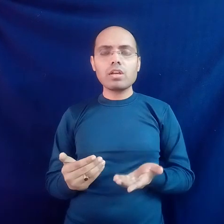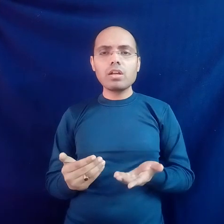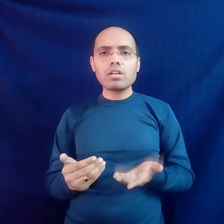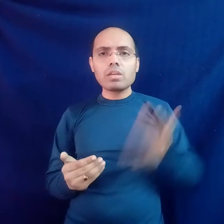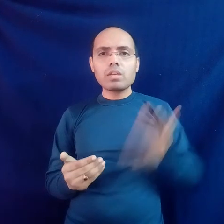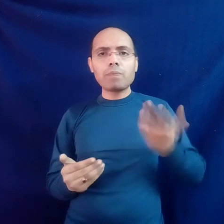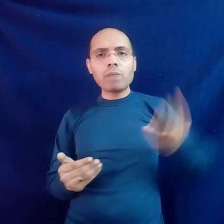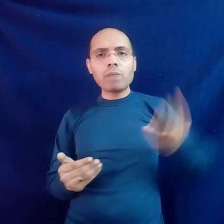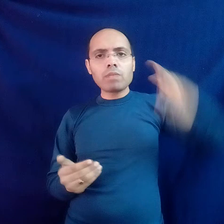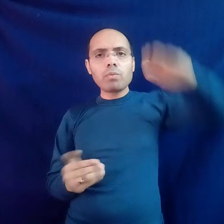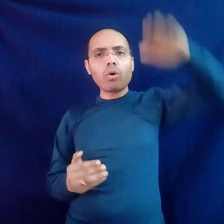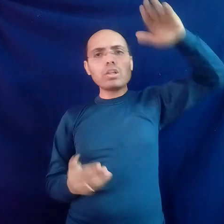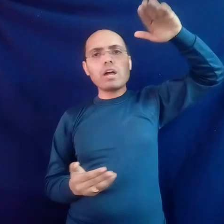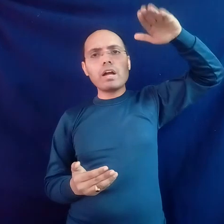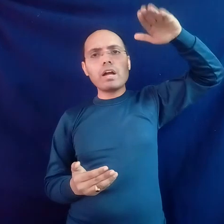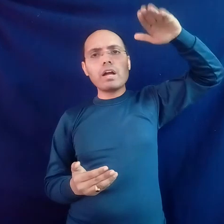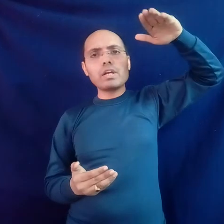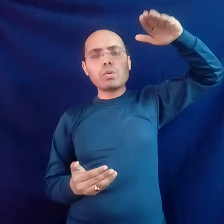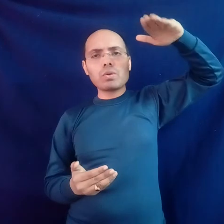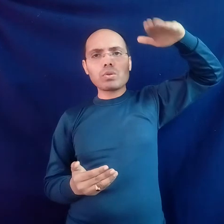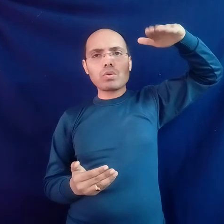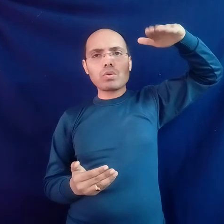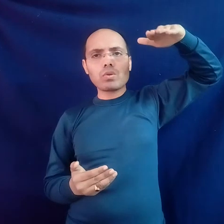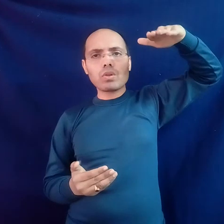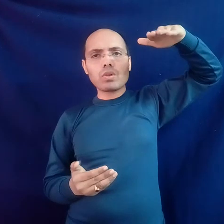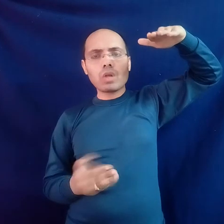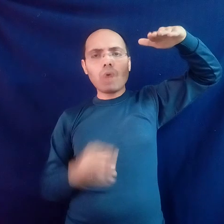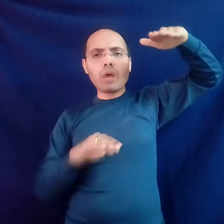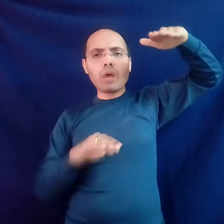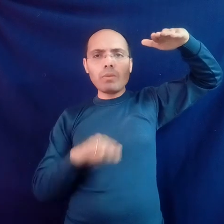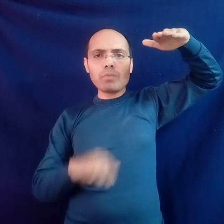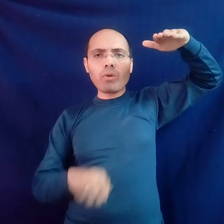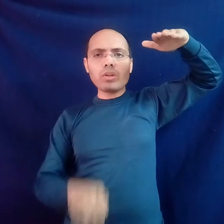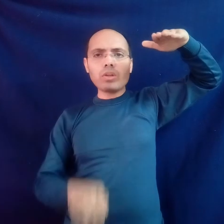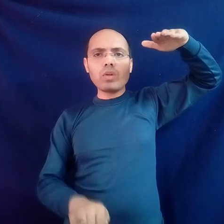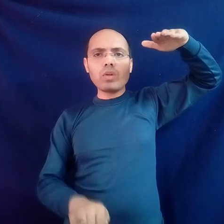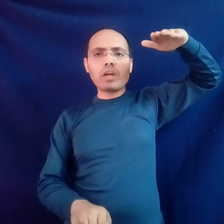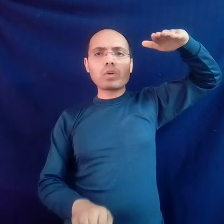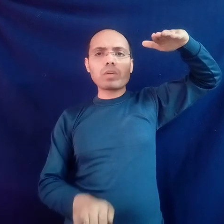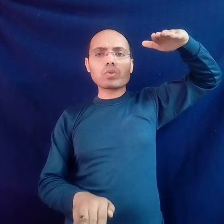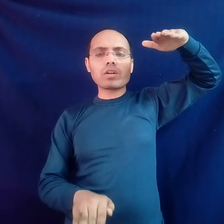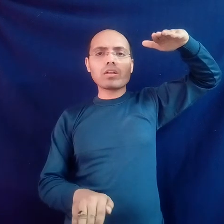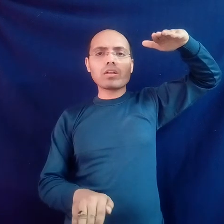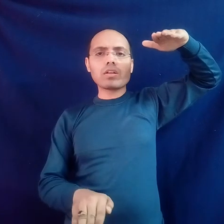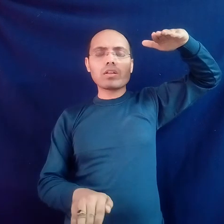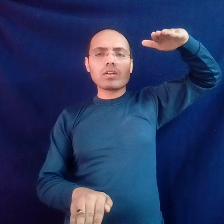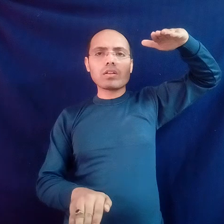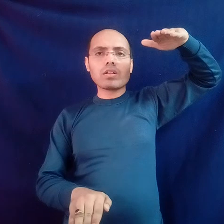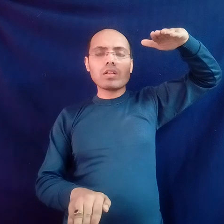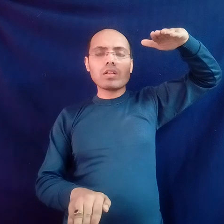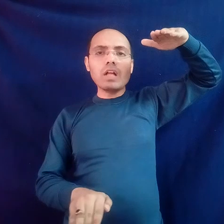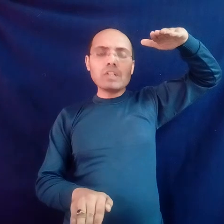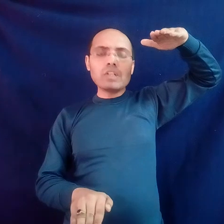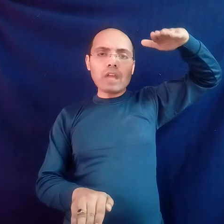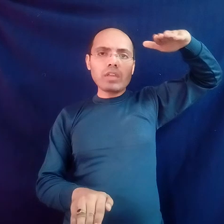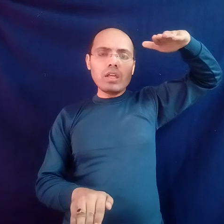कि परमात्मा बहुत ही हाई एल्टीट्यूड पे दोस्तों, अब हम बहुत ही लो एल्टीट्यूड पे आ चुके हैं। जैसे